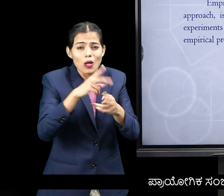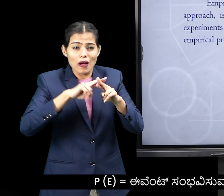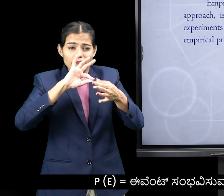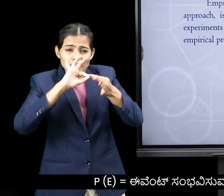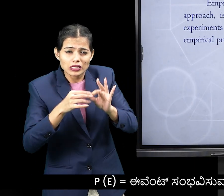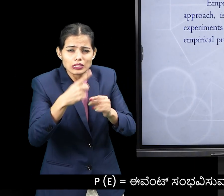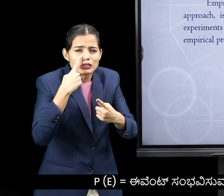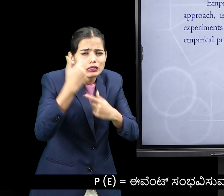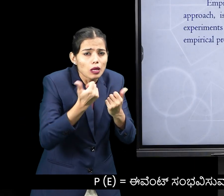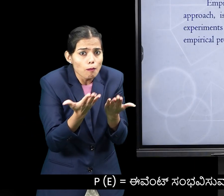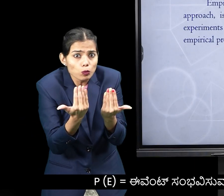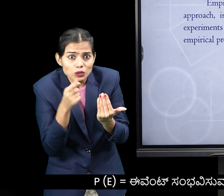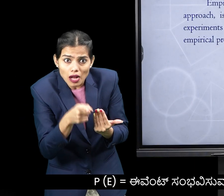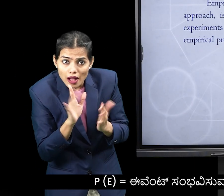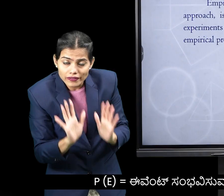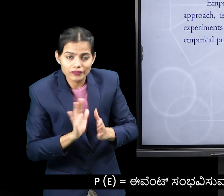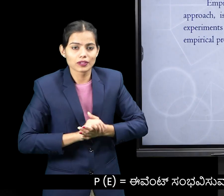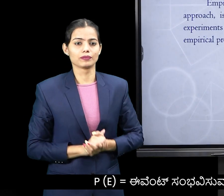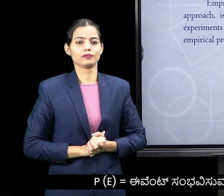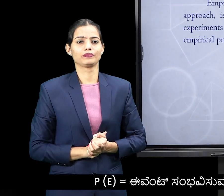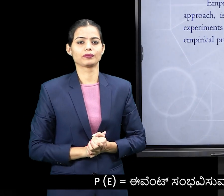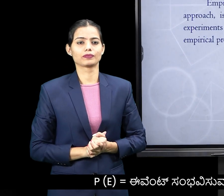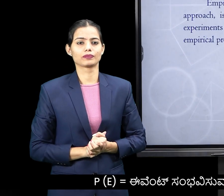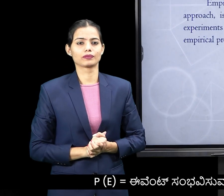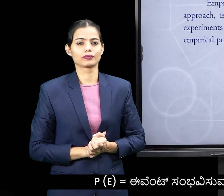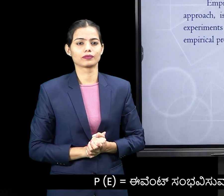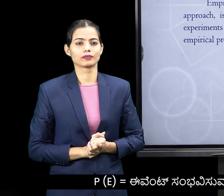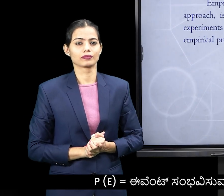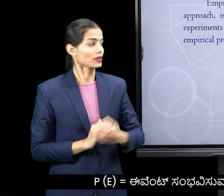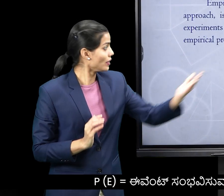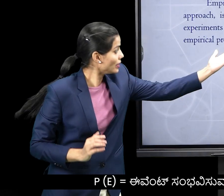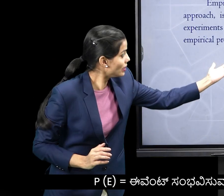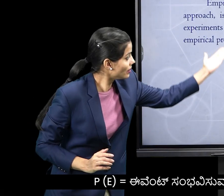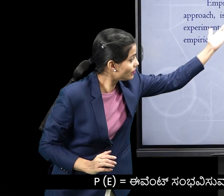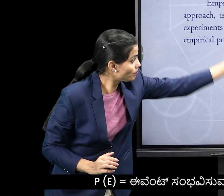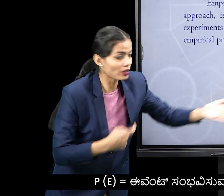P of E is equal to ಈವೆಂಟ್ ಸಂಭವಿಸುವ ಬಾರಿಯ ಒಟ್ಟು ಪ್ರಯೋಗಗಳ ಸಂಖ್ಯೆಯಾಗಿದೆ.